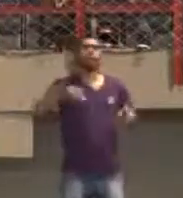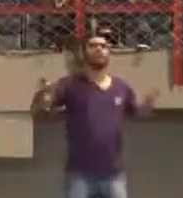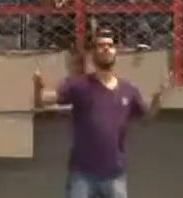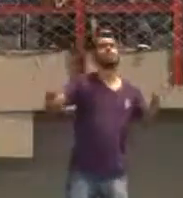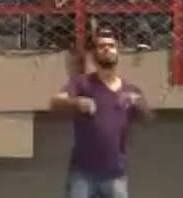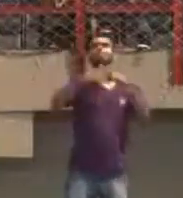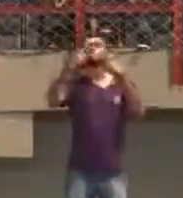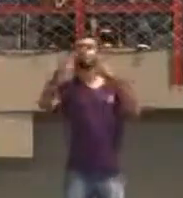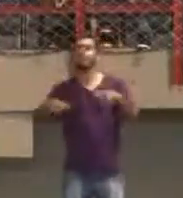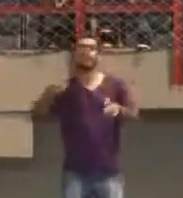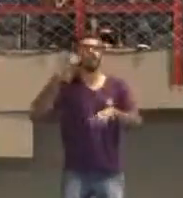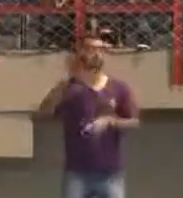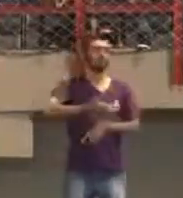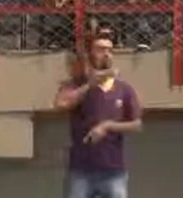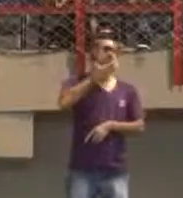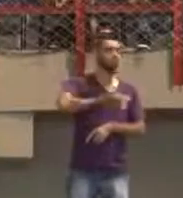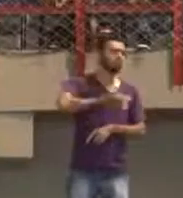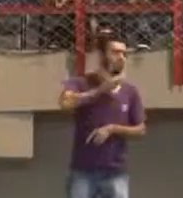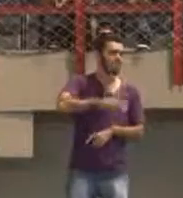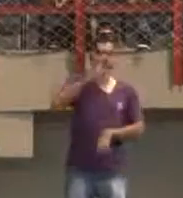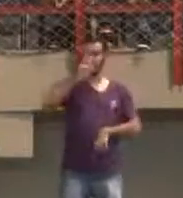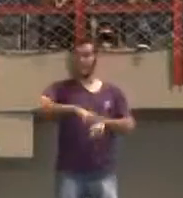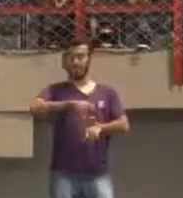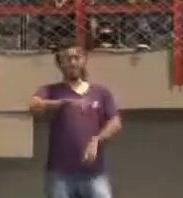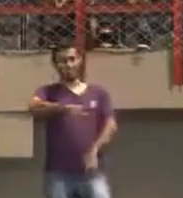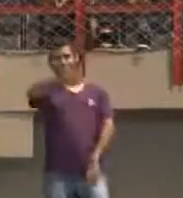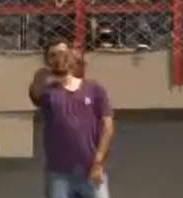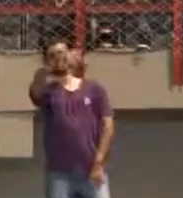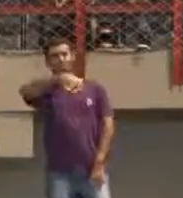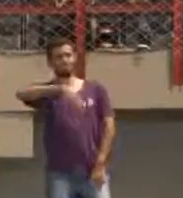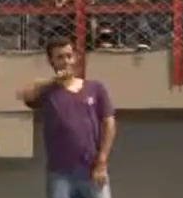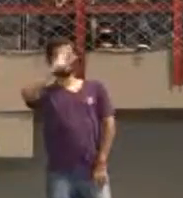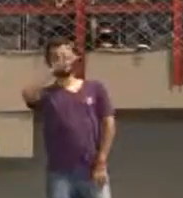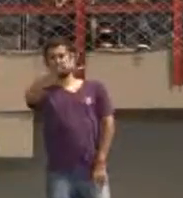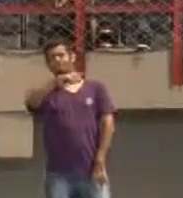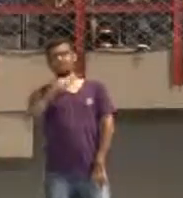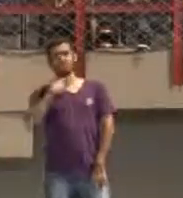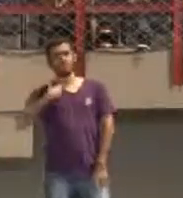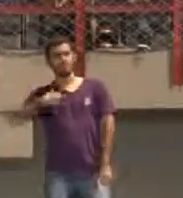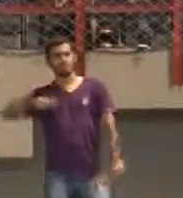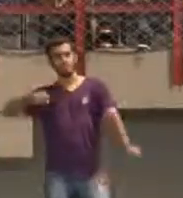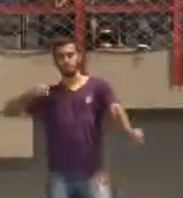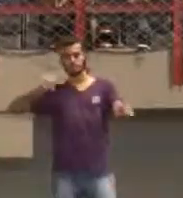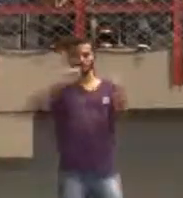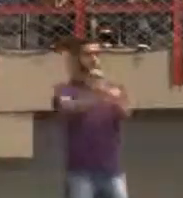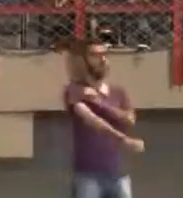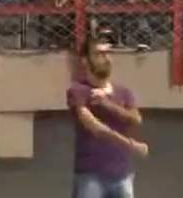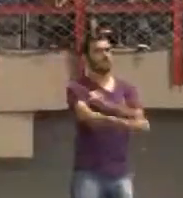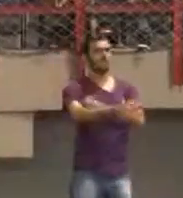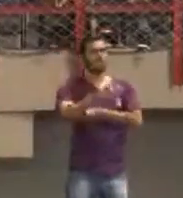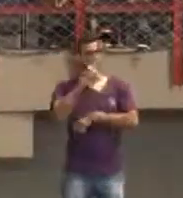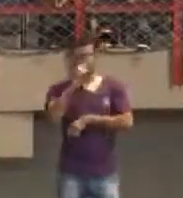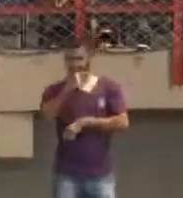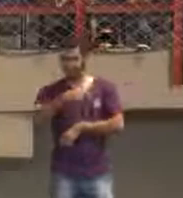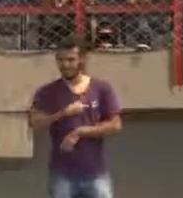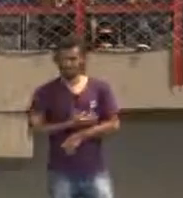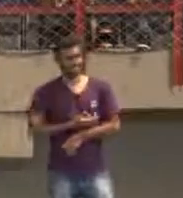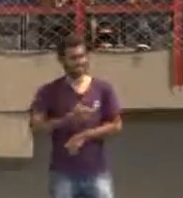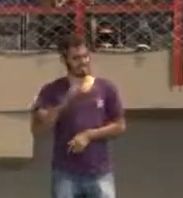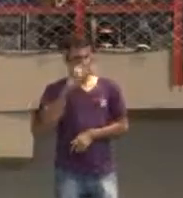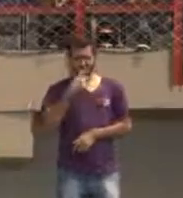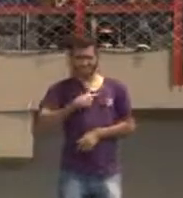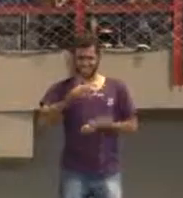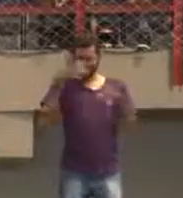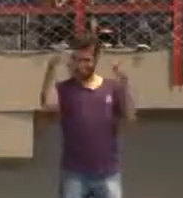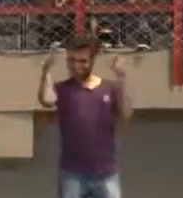Natal. Quando dá meio-dia, você mata um. Você está entendendo? Você vai e bota aquilo ali, é um abuso ou música do meu